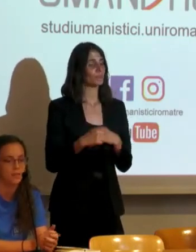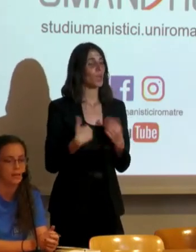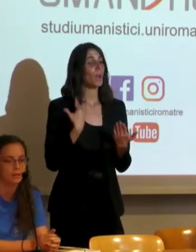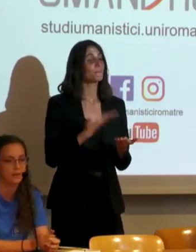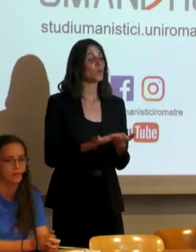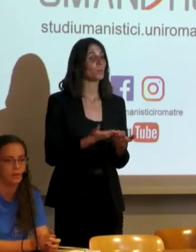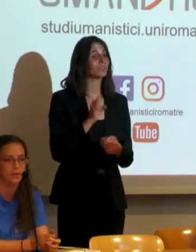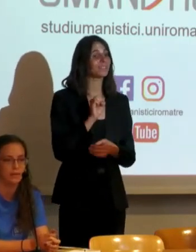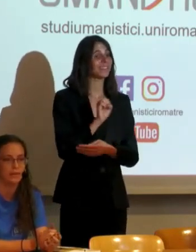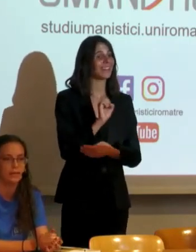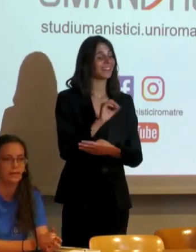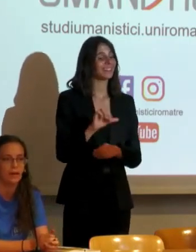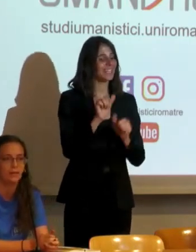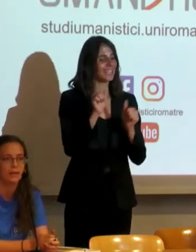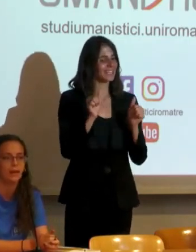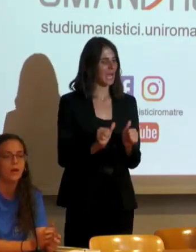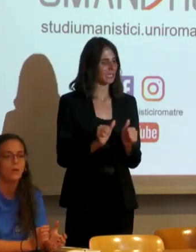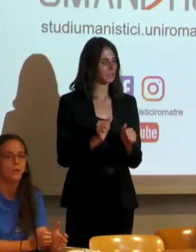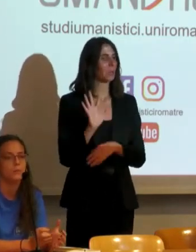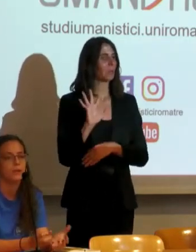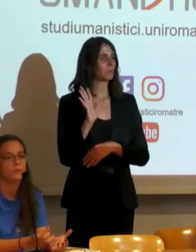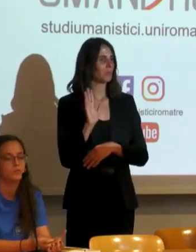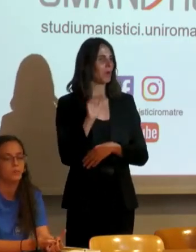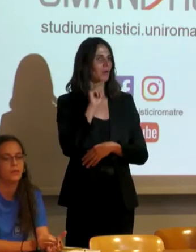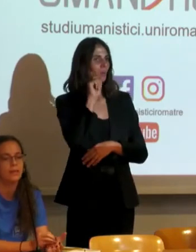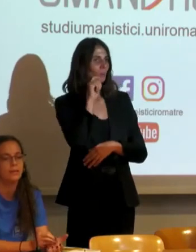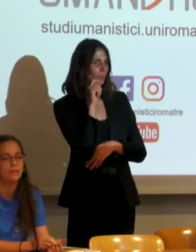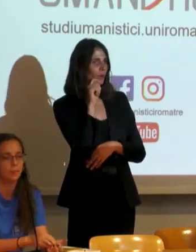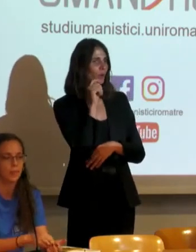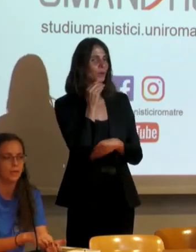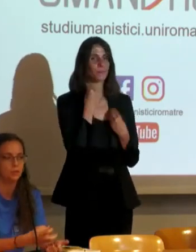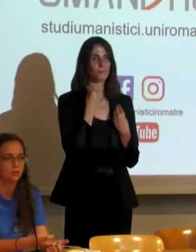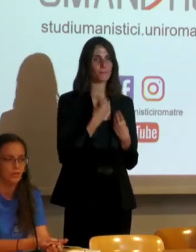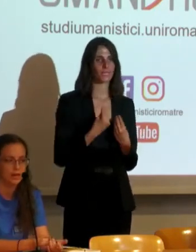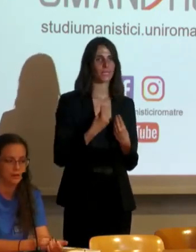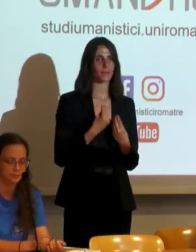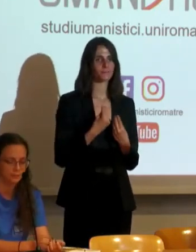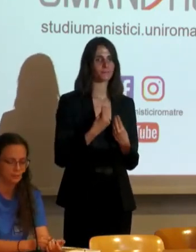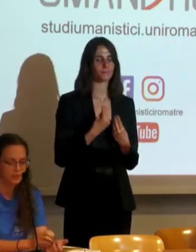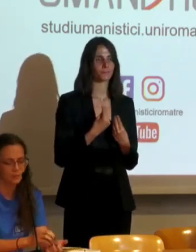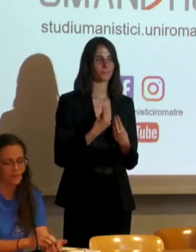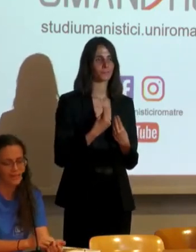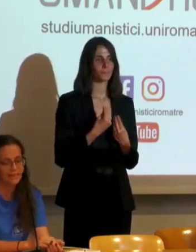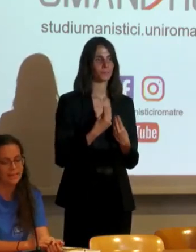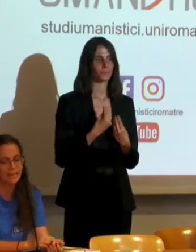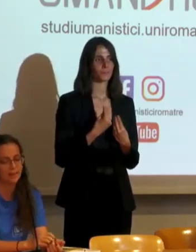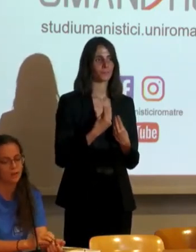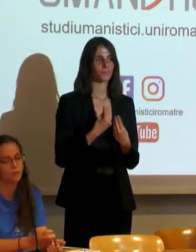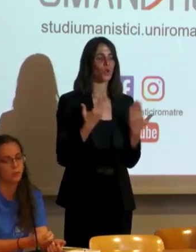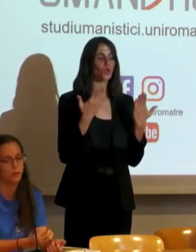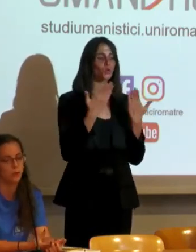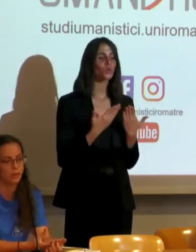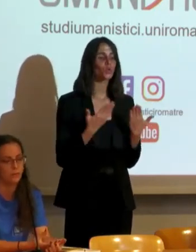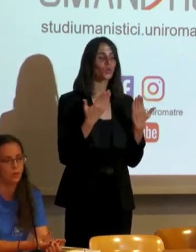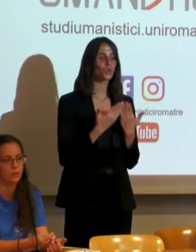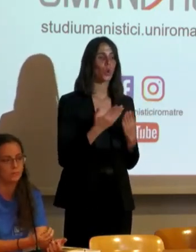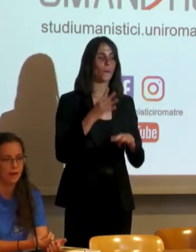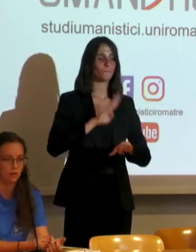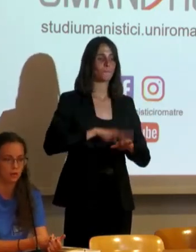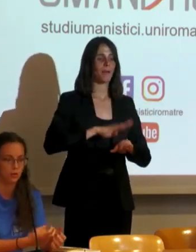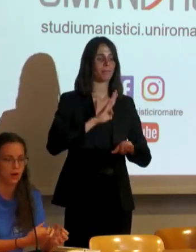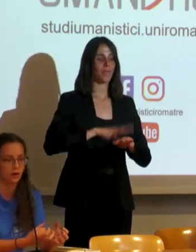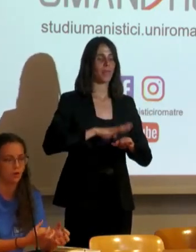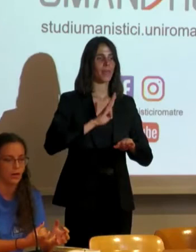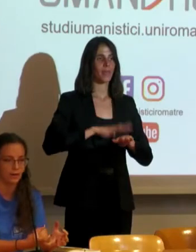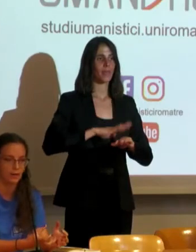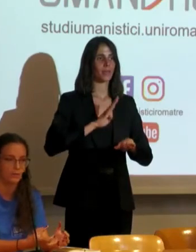mi era sembrata particolarmente allettante proprio per la possibilità di studiare materie che comunque in qualche modo